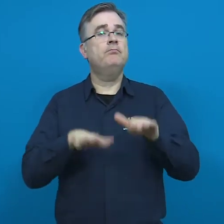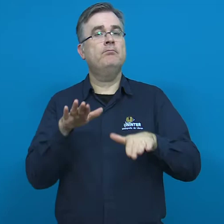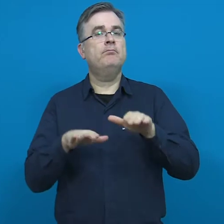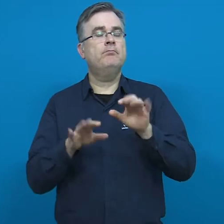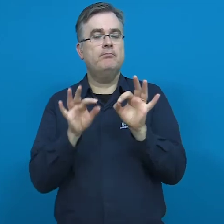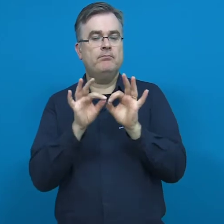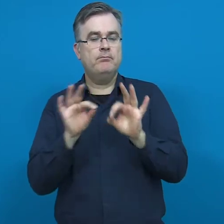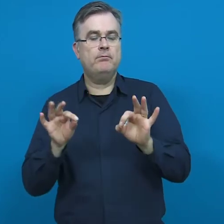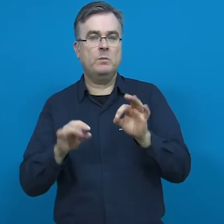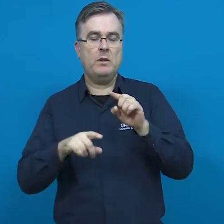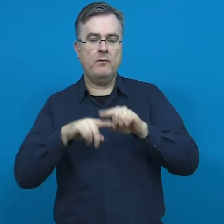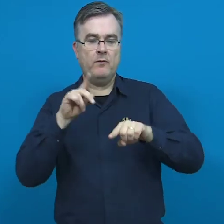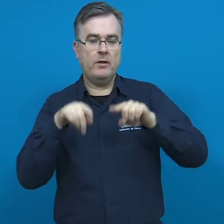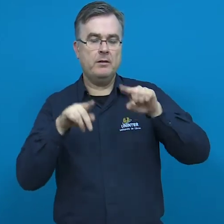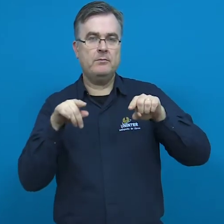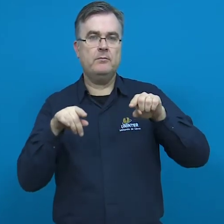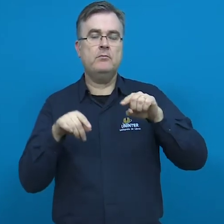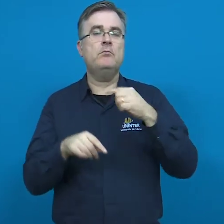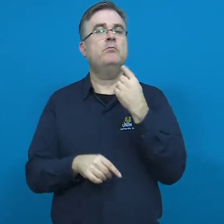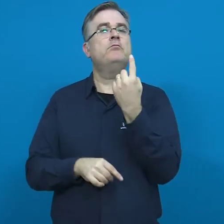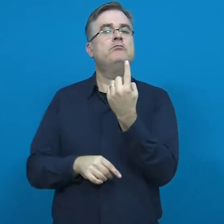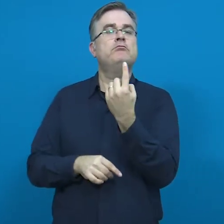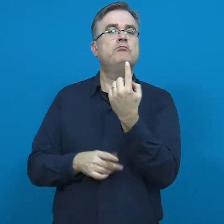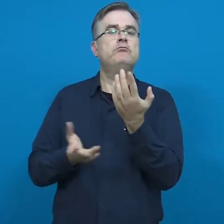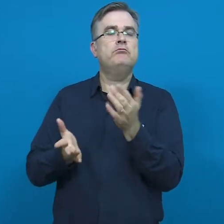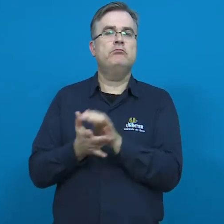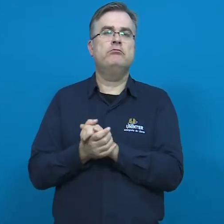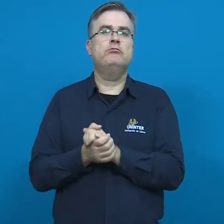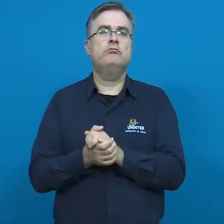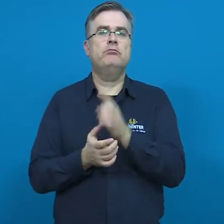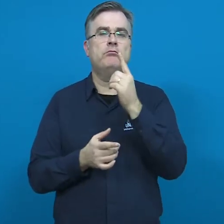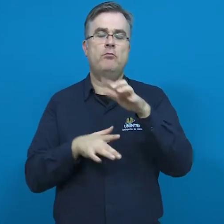porque de repente uma simples variação de um